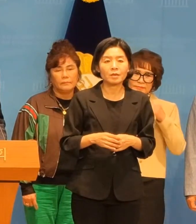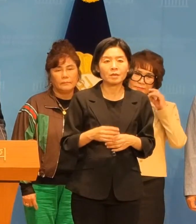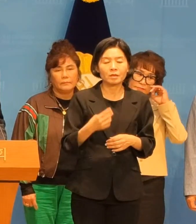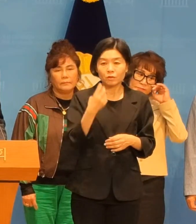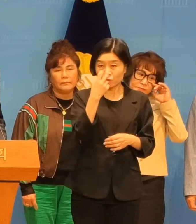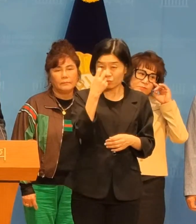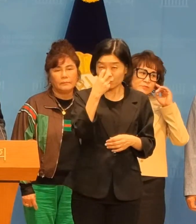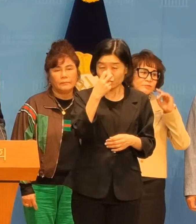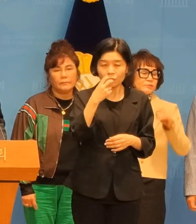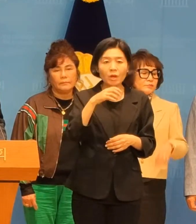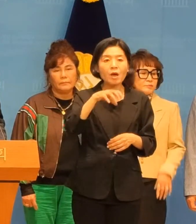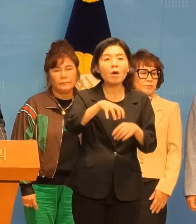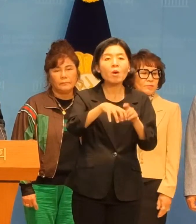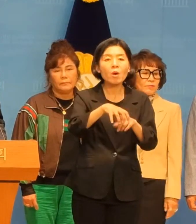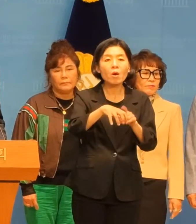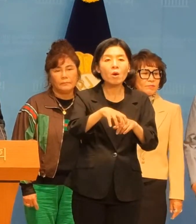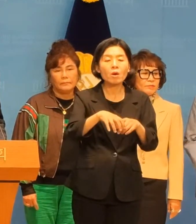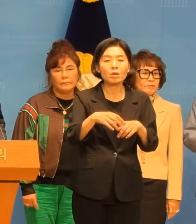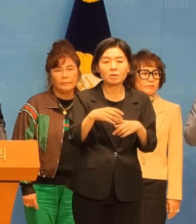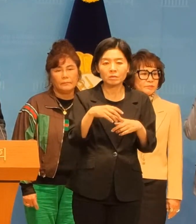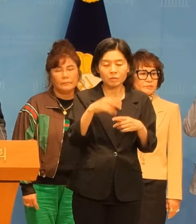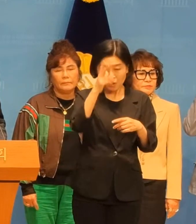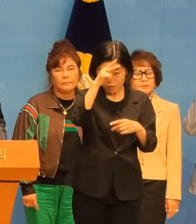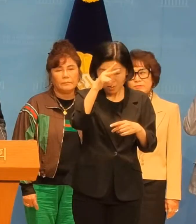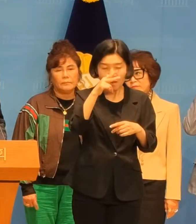수사기관은 이번 사안에 대한